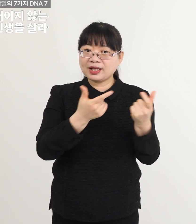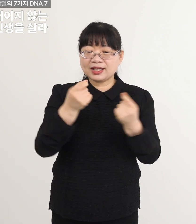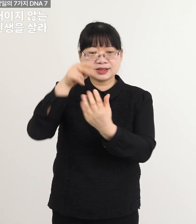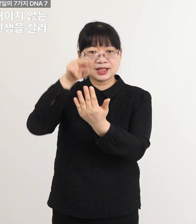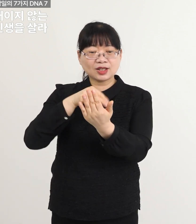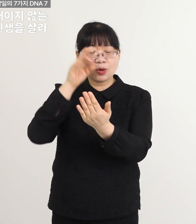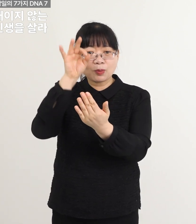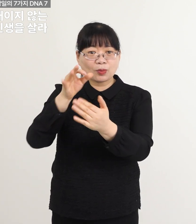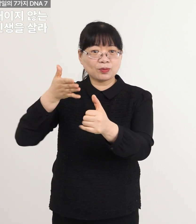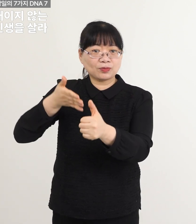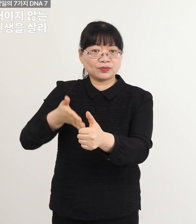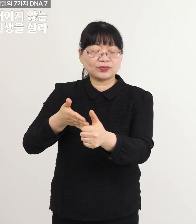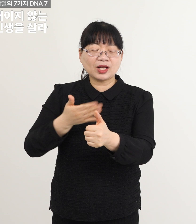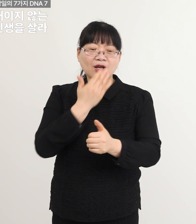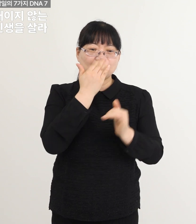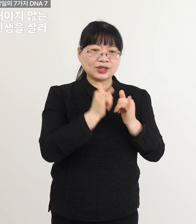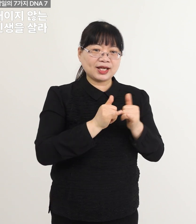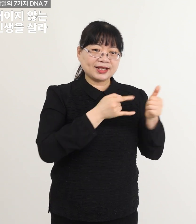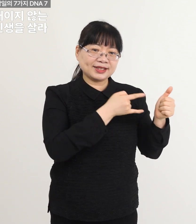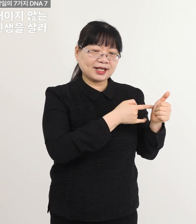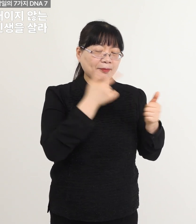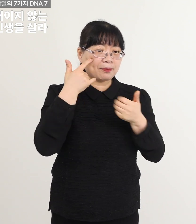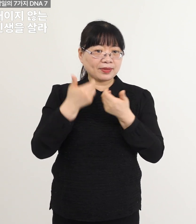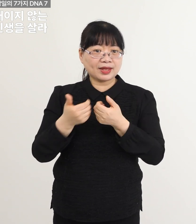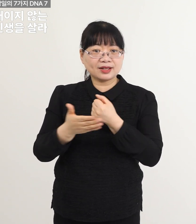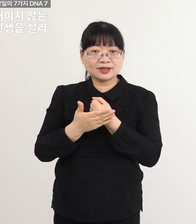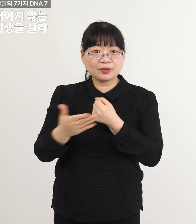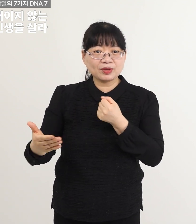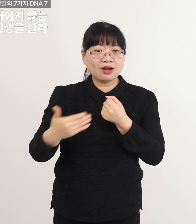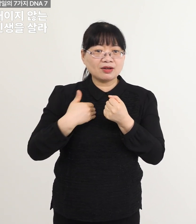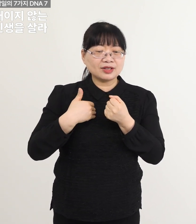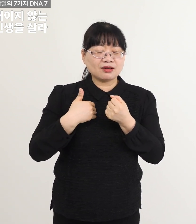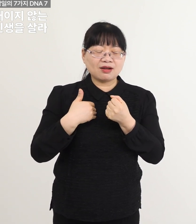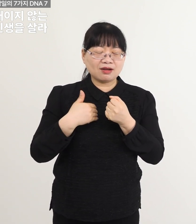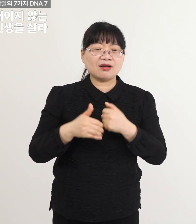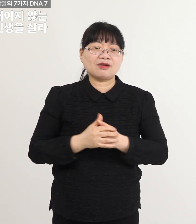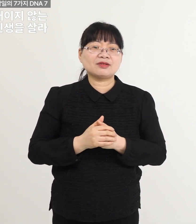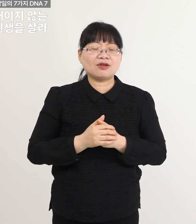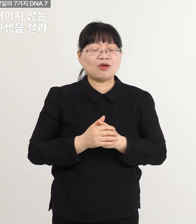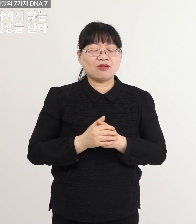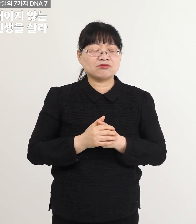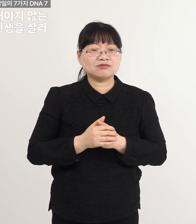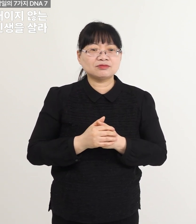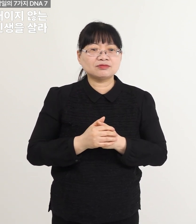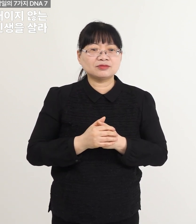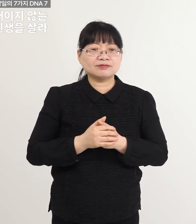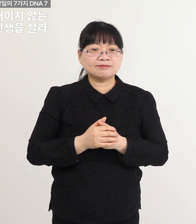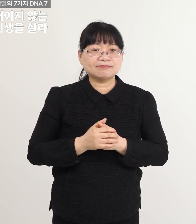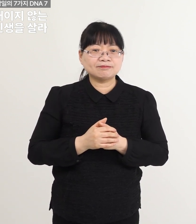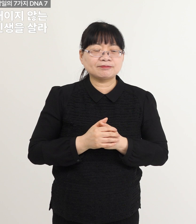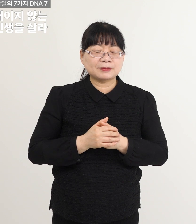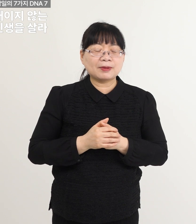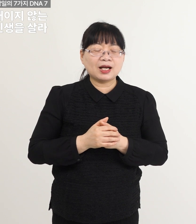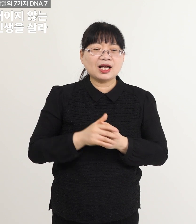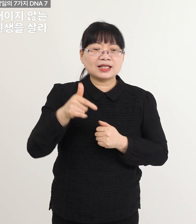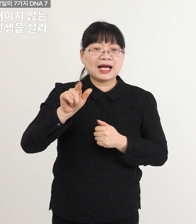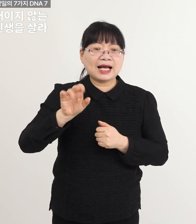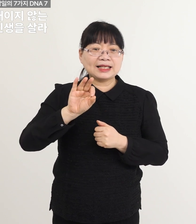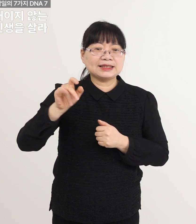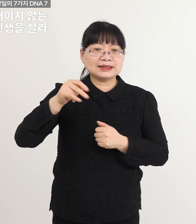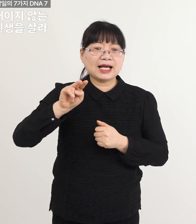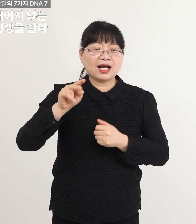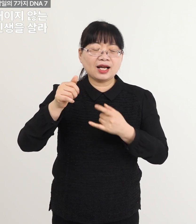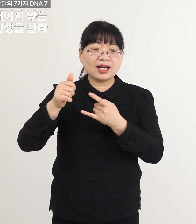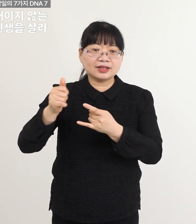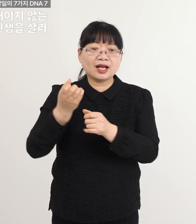읽어볼까요? 시작. 유대인들이 반대함으로 내가 마지 못하여 가이사에게 상소함이요 내 민족을